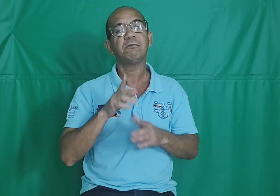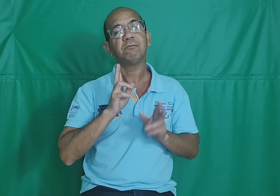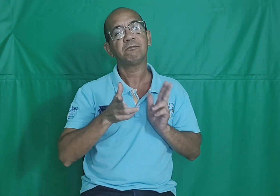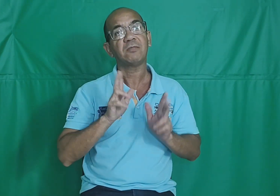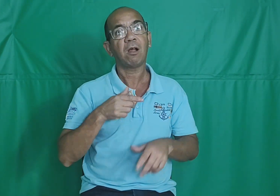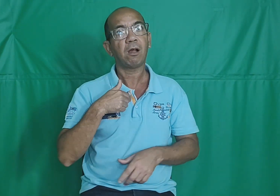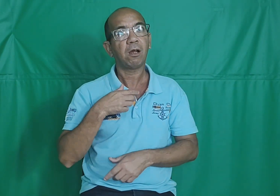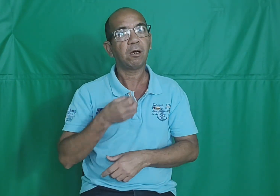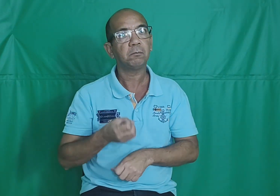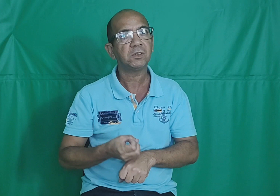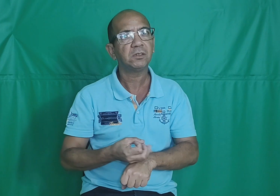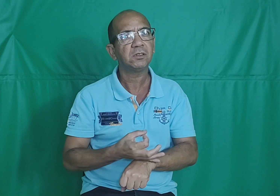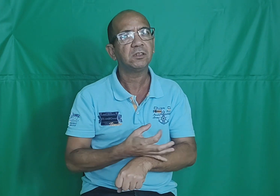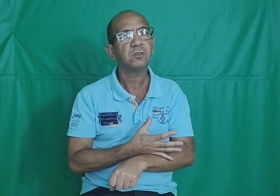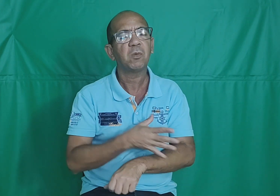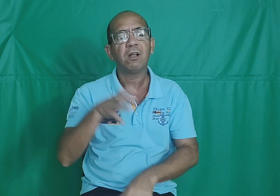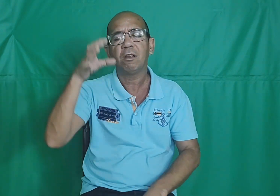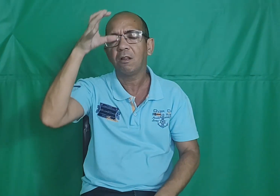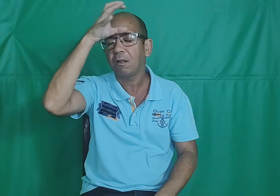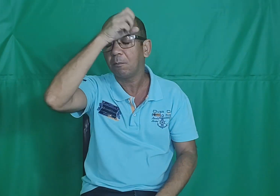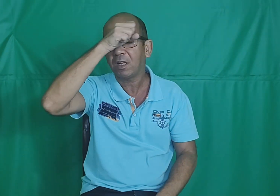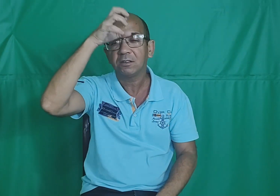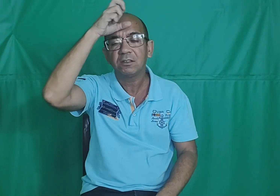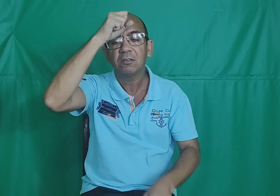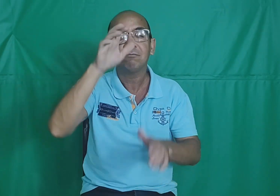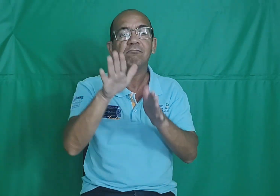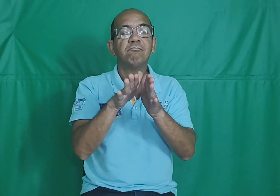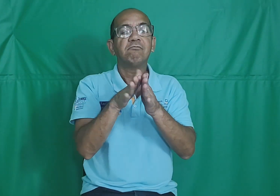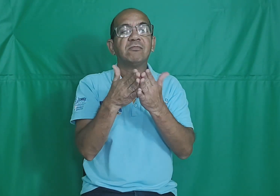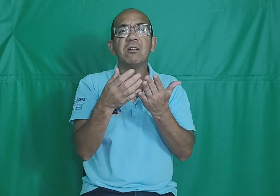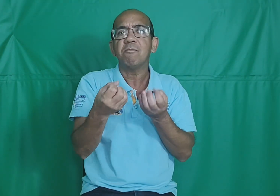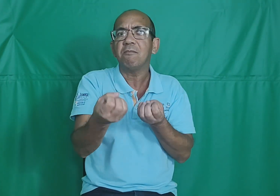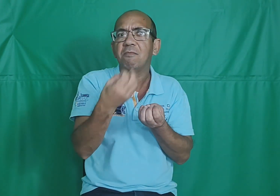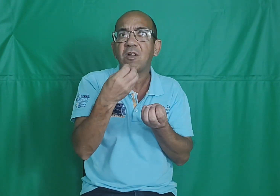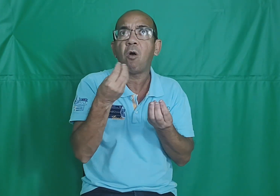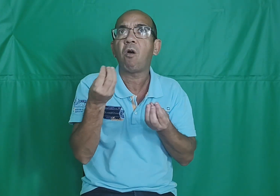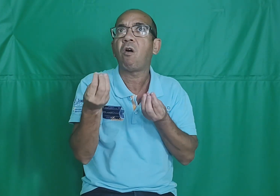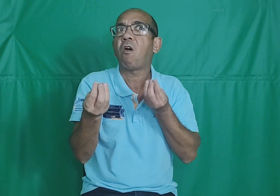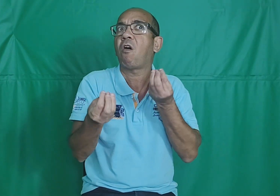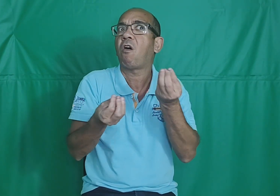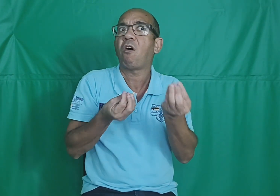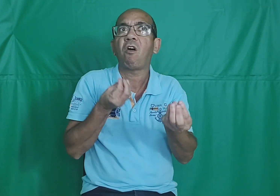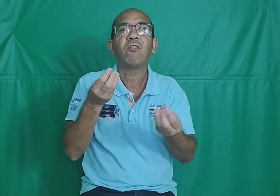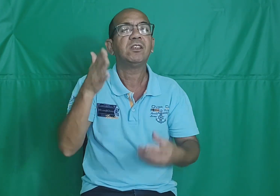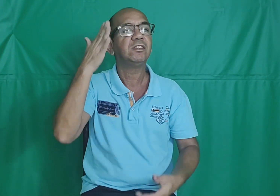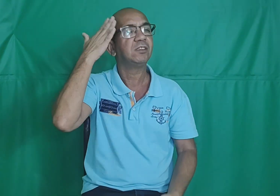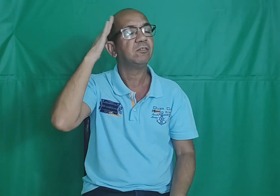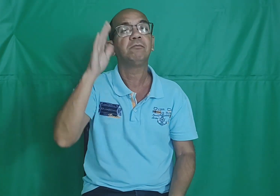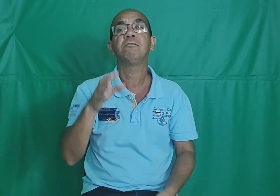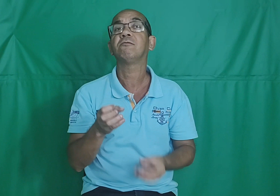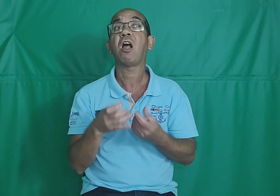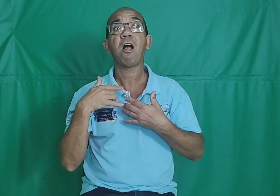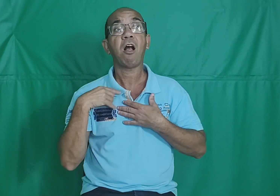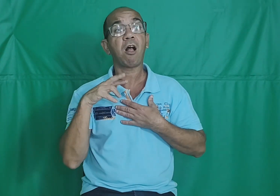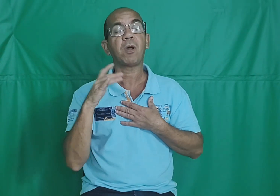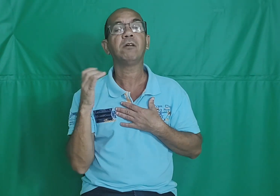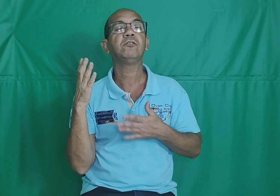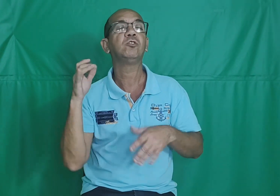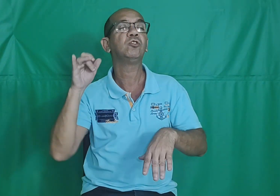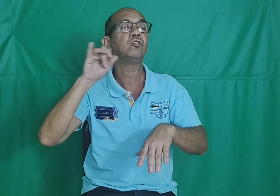admirado e emocionado com as interpretações. Elas fazem de forma adaptada e clara, onde consigo entender o contexto bíblico. Sou o único